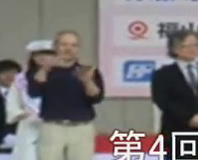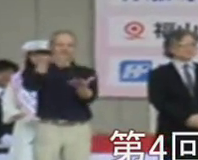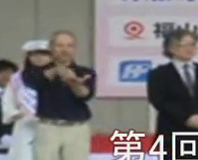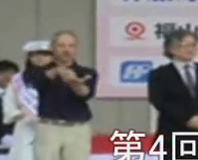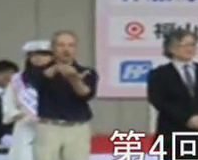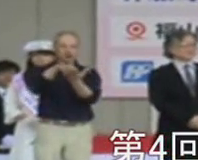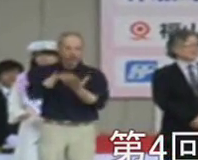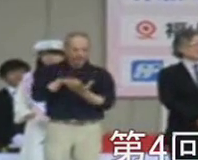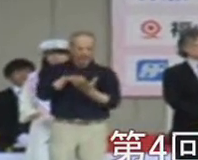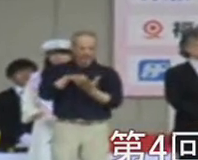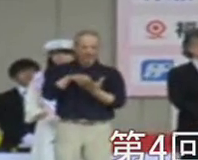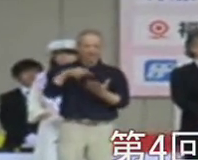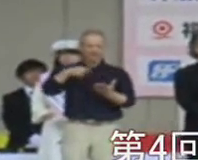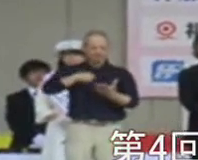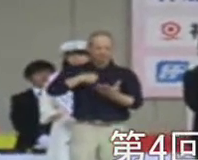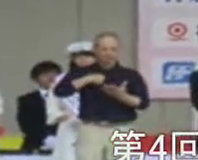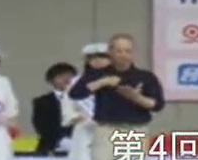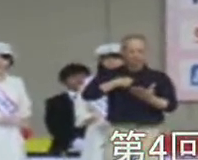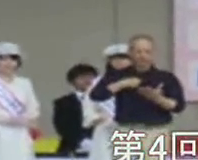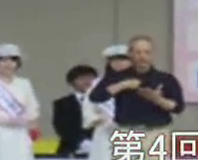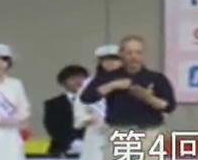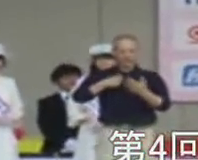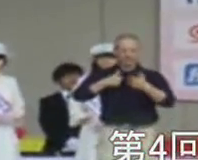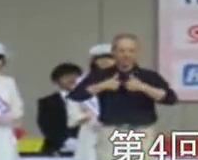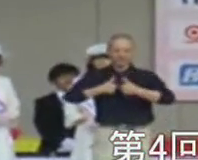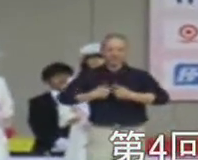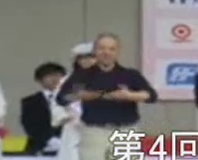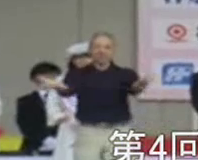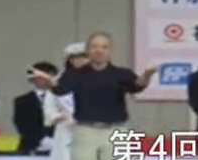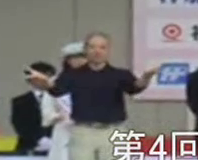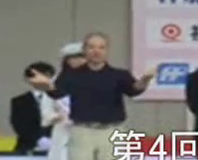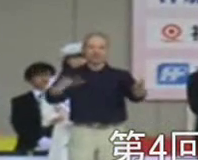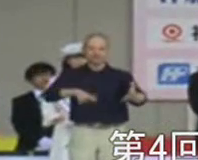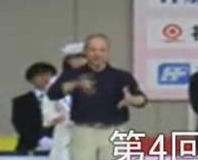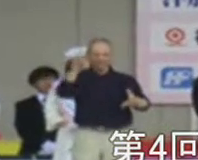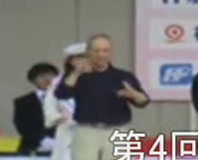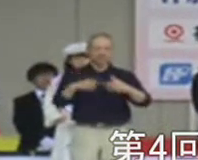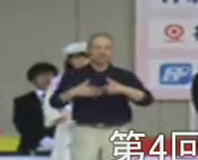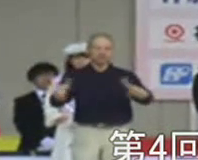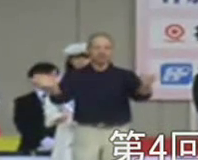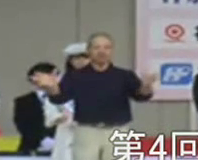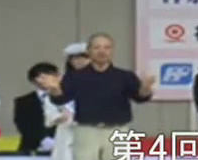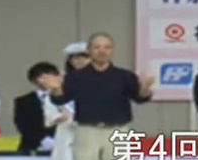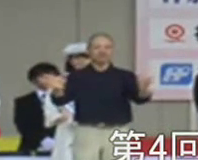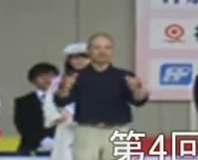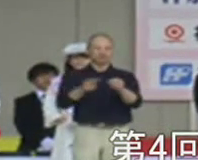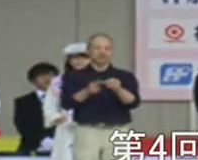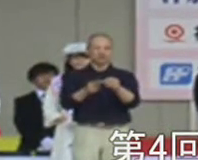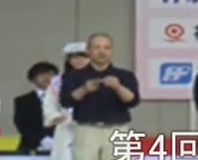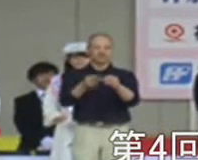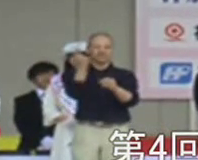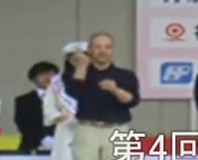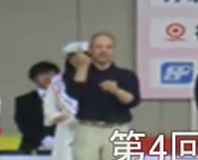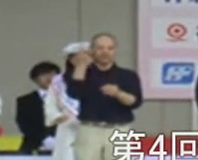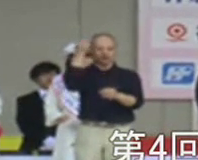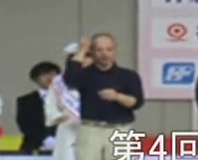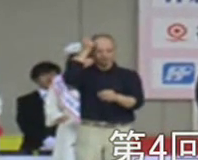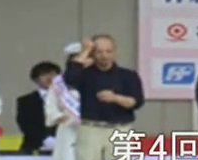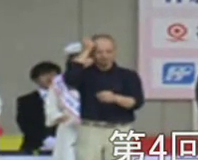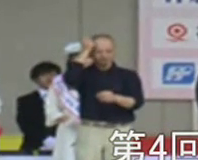この福山の名前をたくさんの方に知っていただけて、でまたたくさんの方に福山に来ていただ